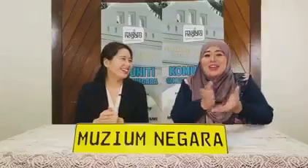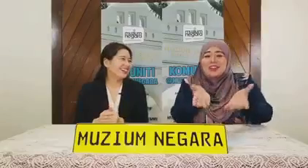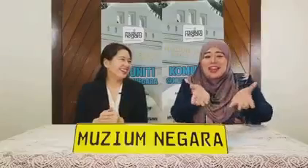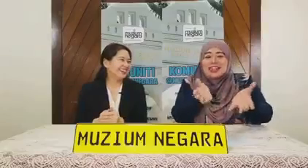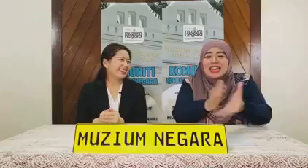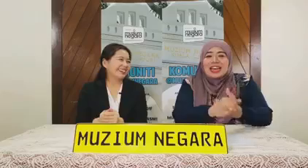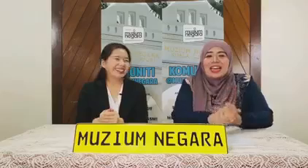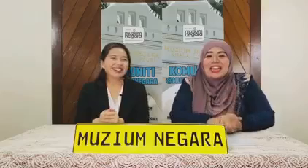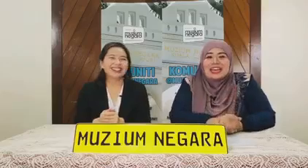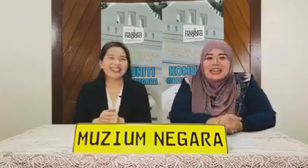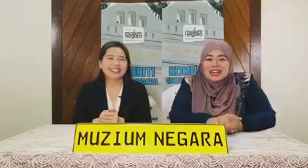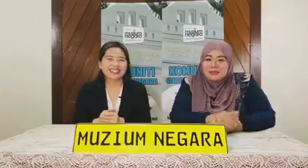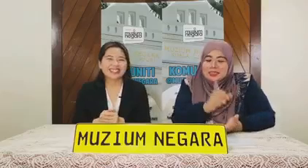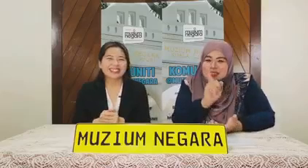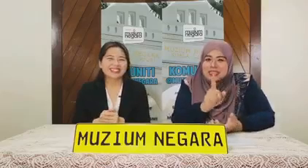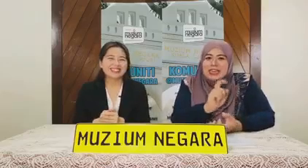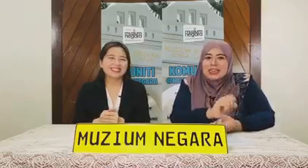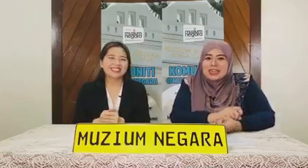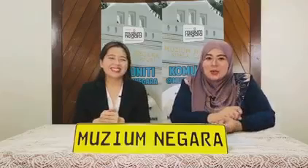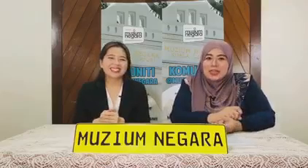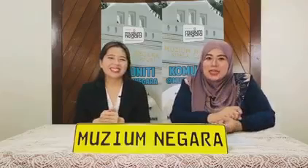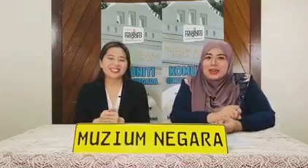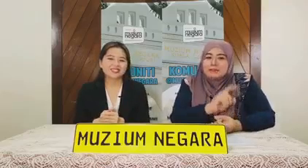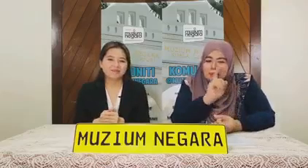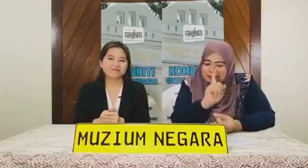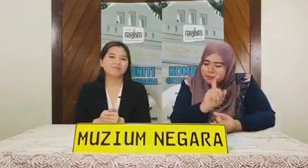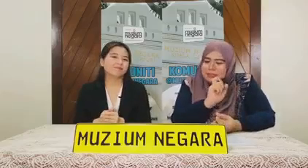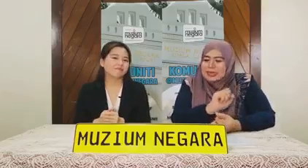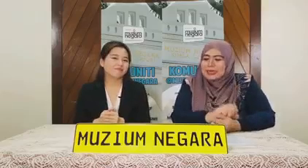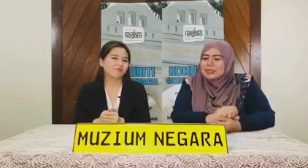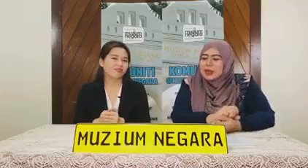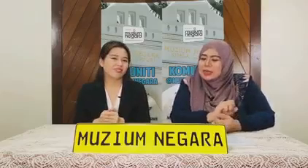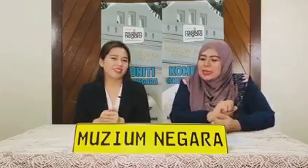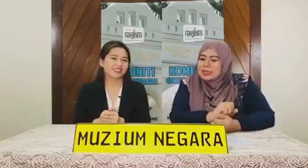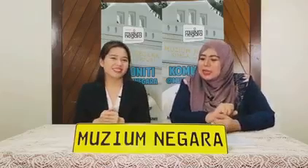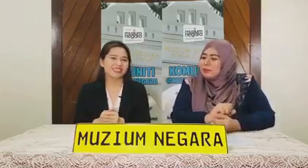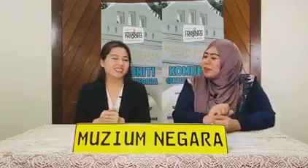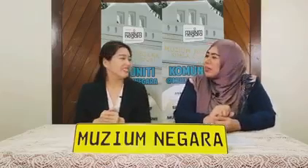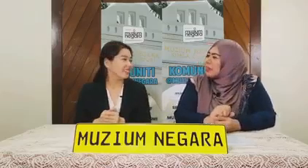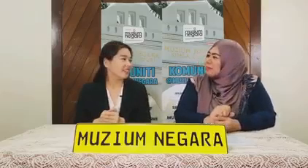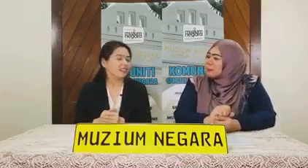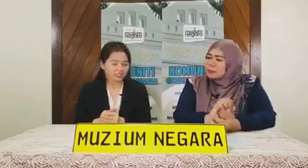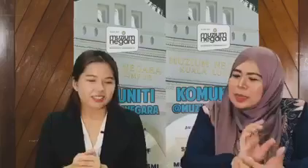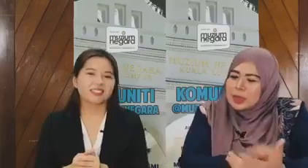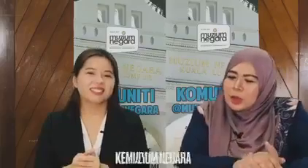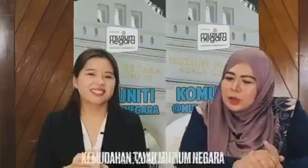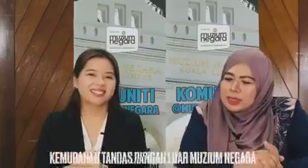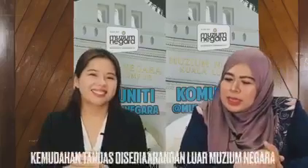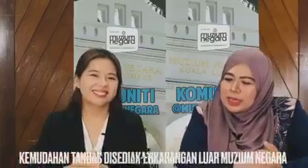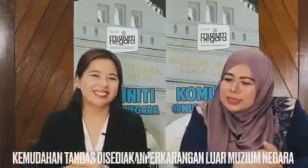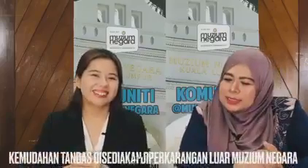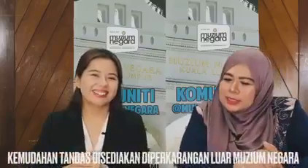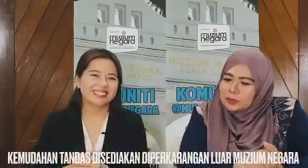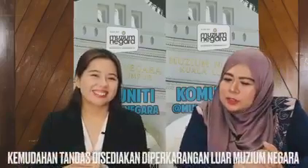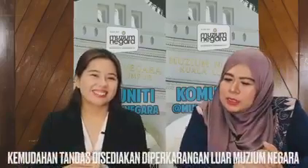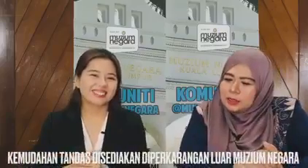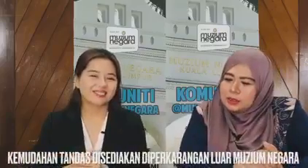Menarik tak? Mesti anda nak tahu lagi kan? Jangan risau, ada lagi. Kak Ifa ready? Ya. Okey, seterusnya.